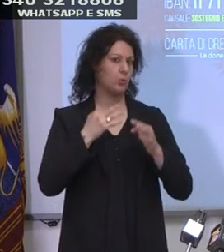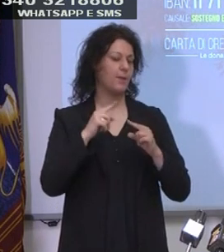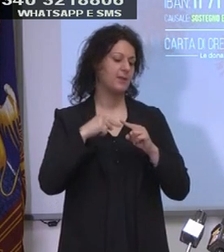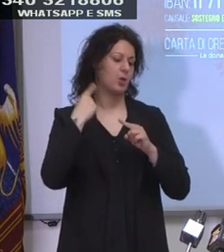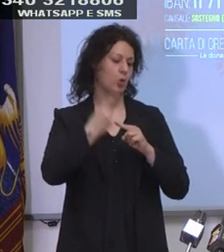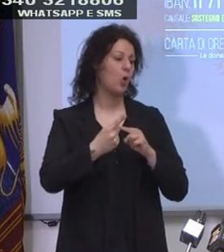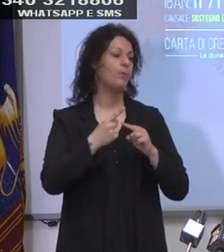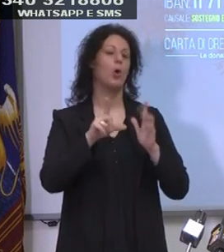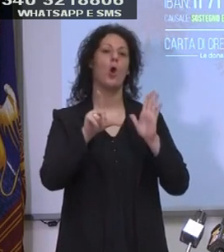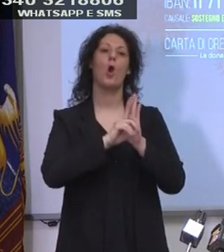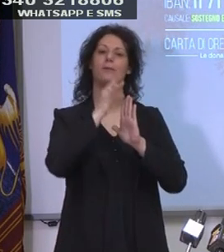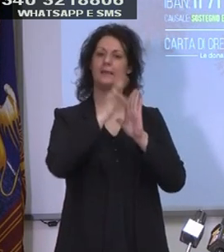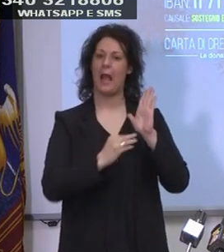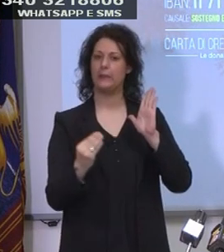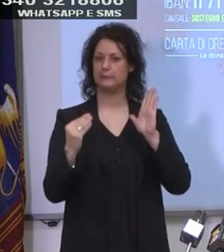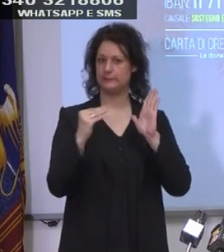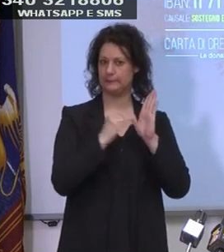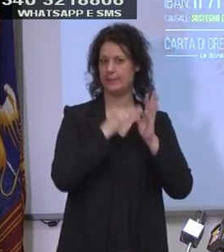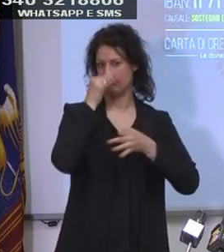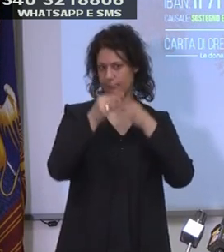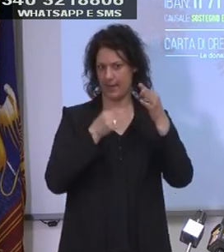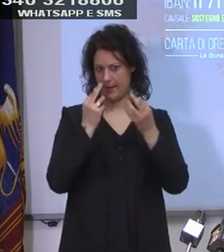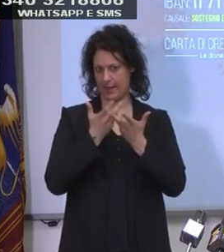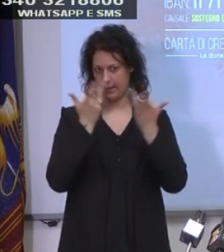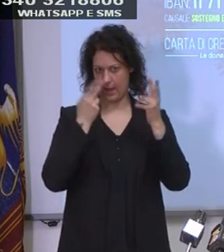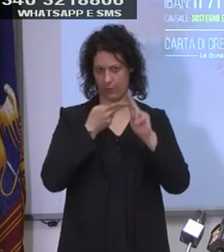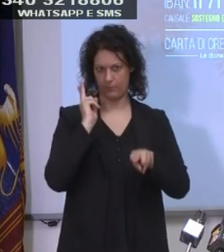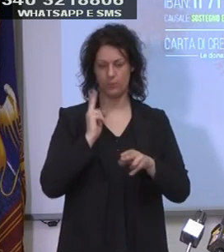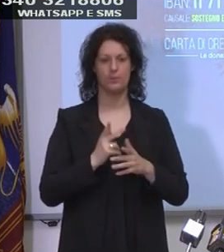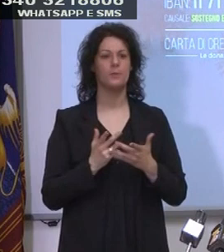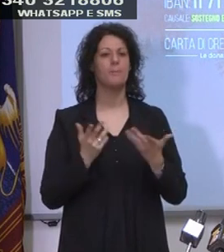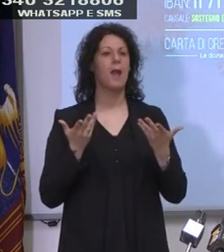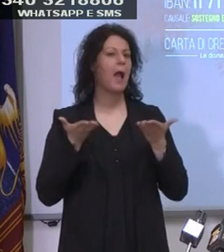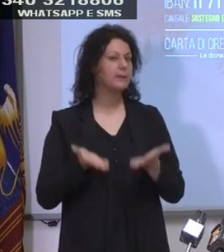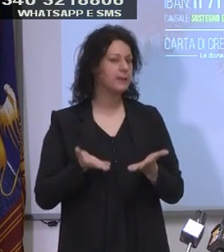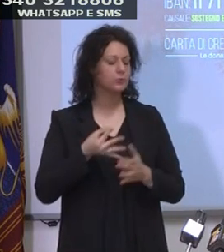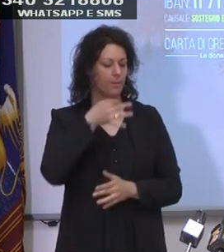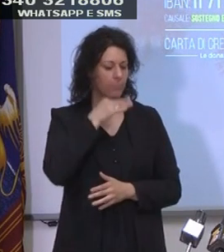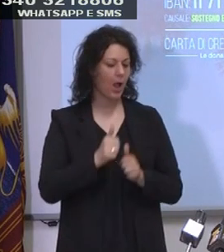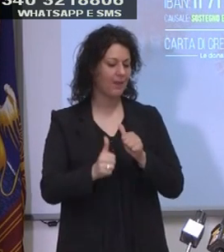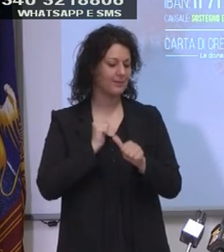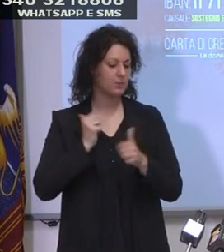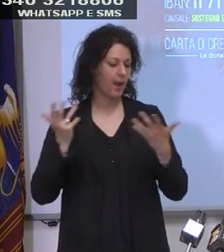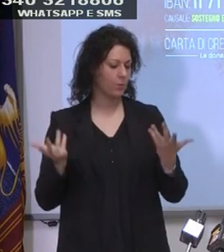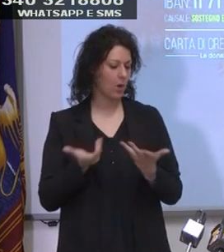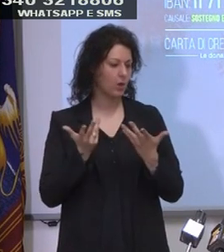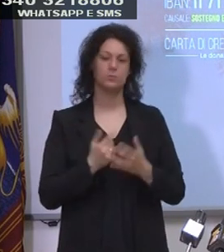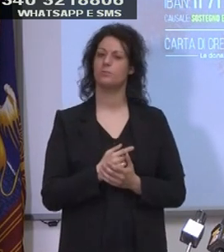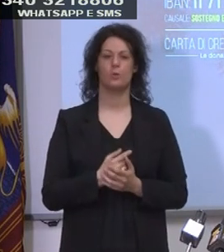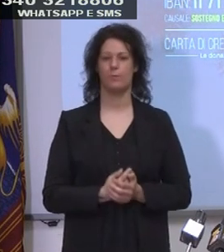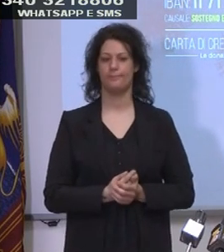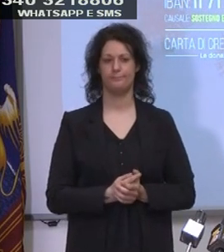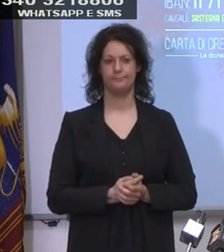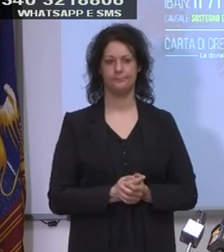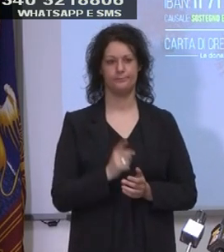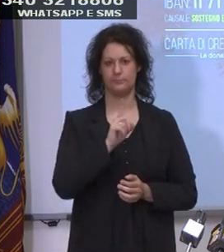con l'ordinanza da lunedì. Ecco. Riesce ad anticiparci qualcosa in più sul piano? No, non ancora, va bene. No, allora,